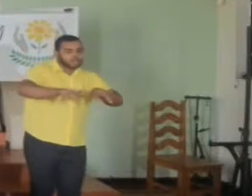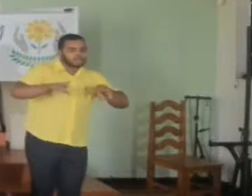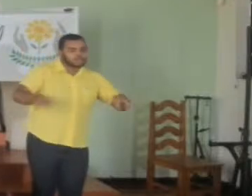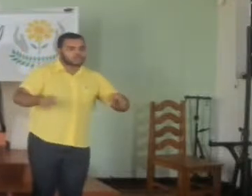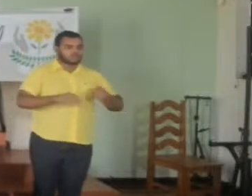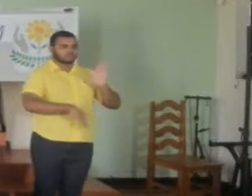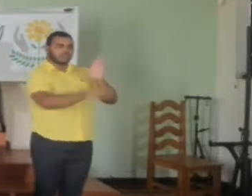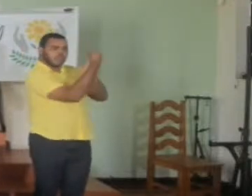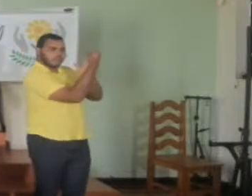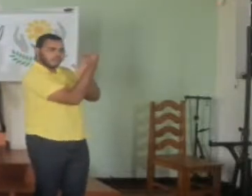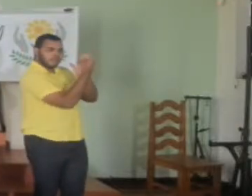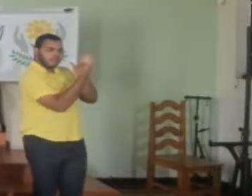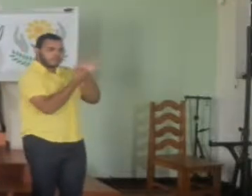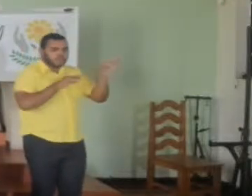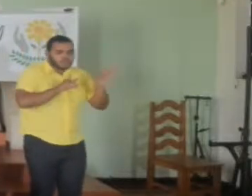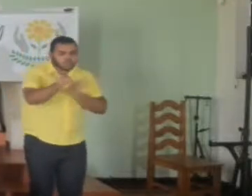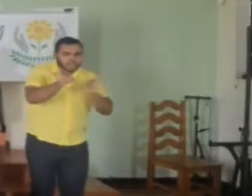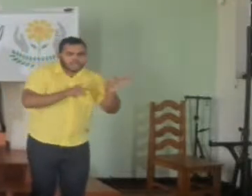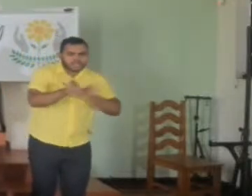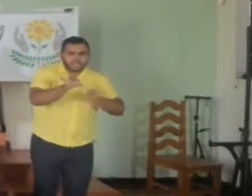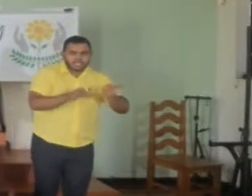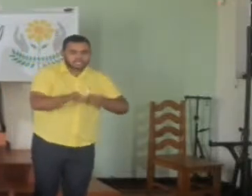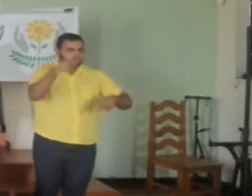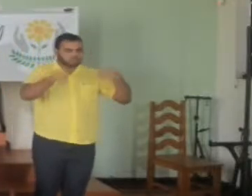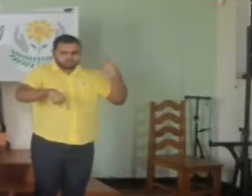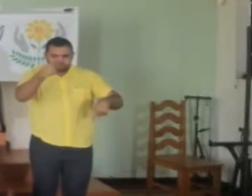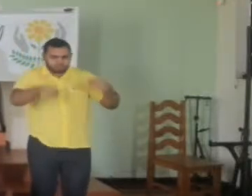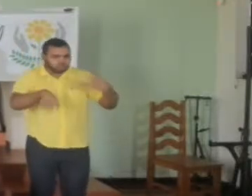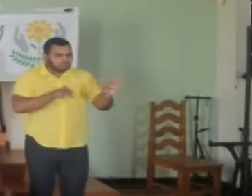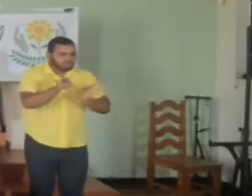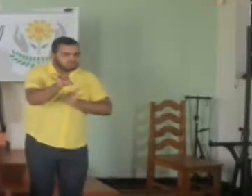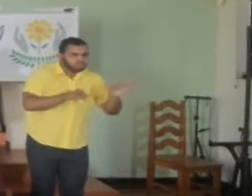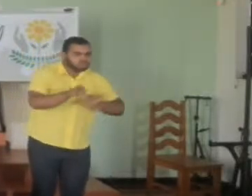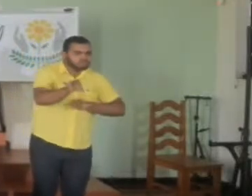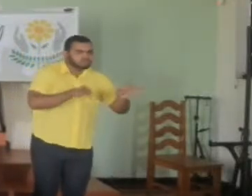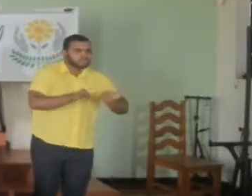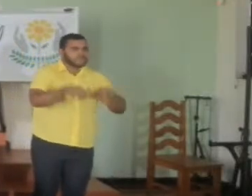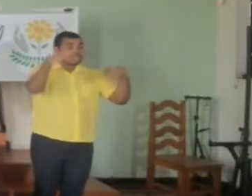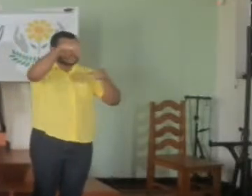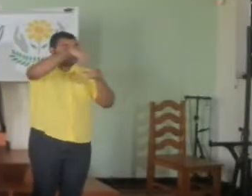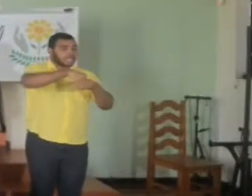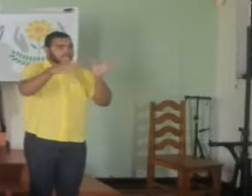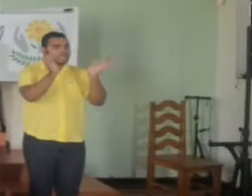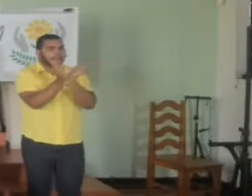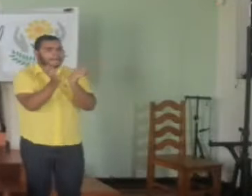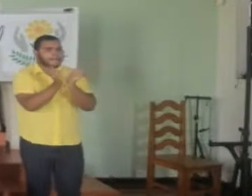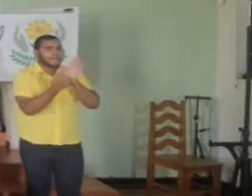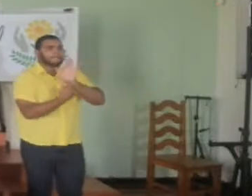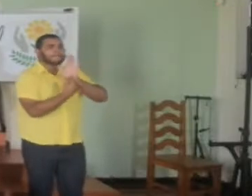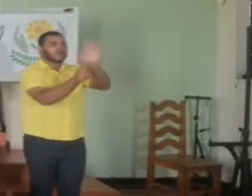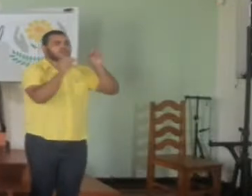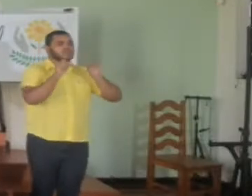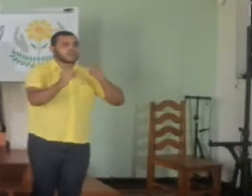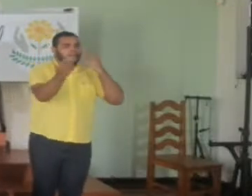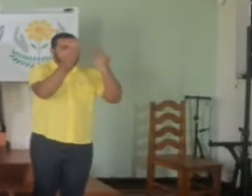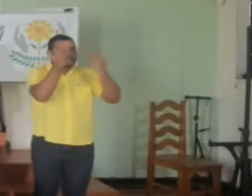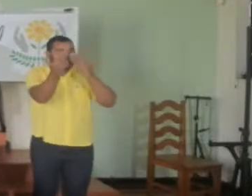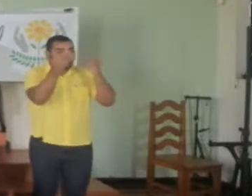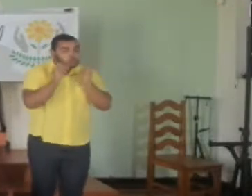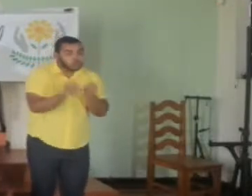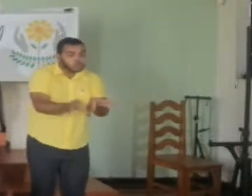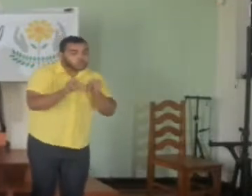programa de autogestão e autodefensoria realizado nas APAES é um programa